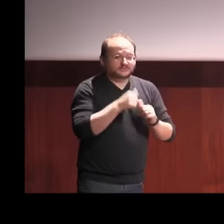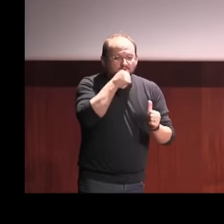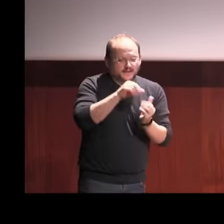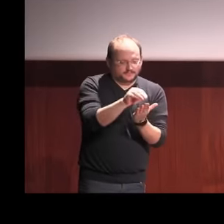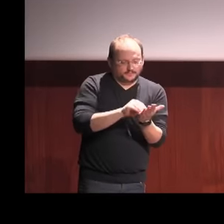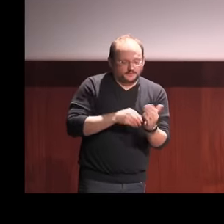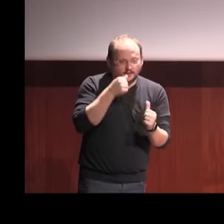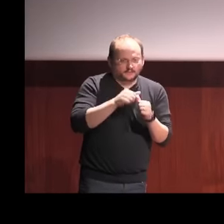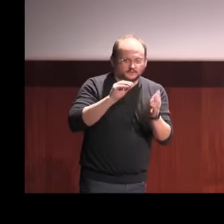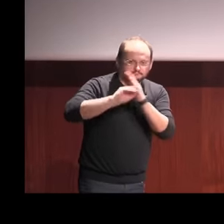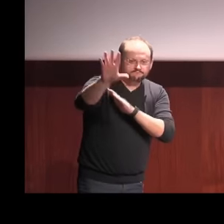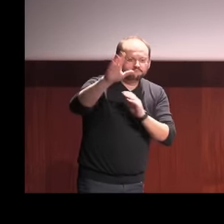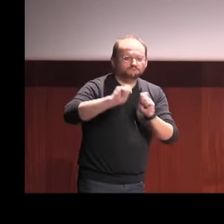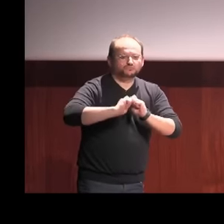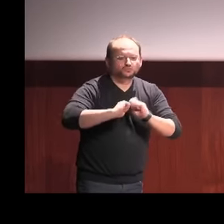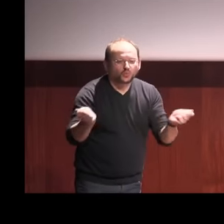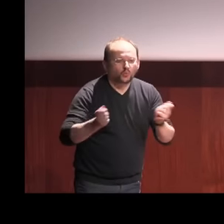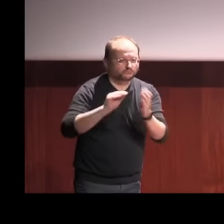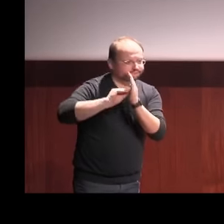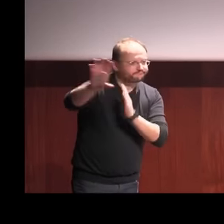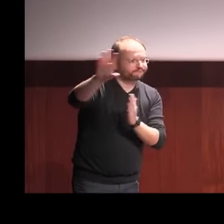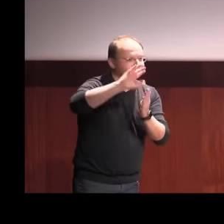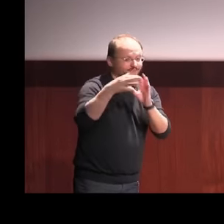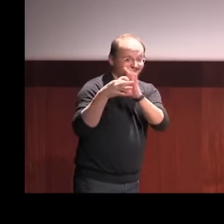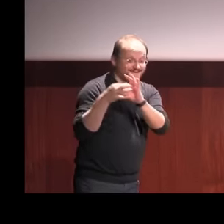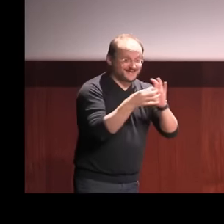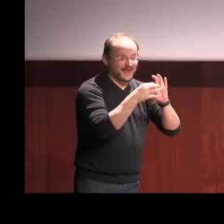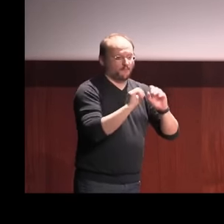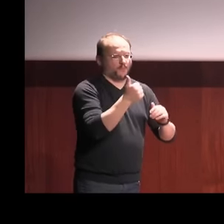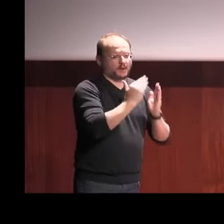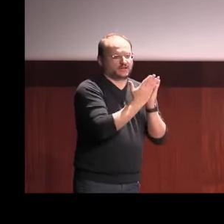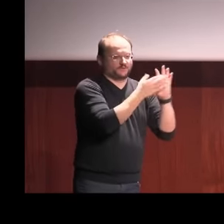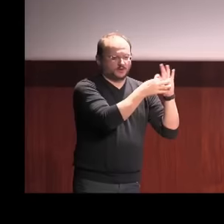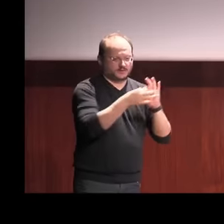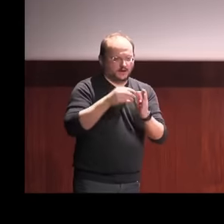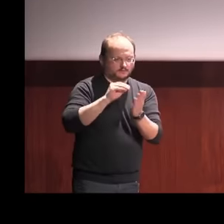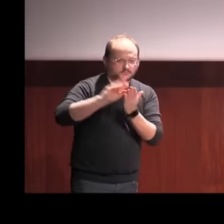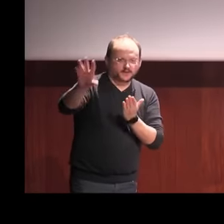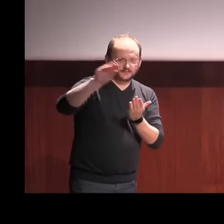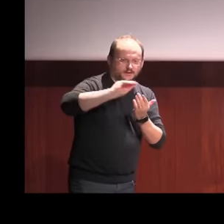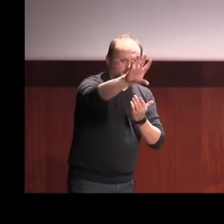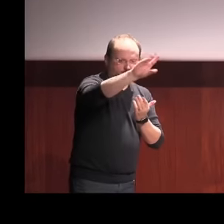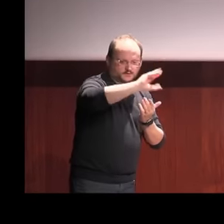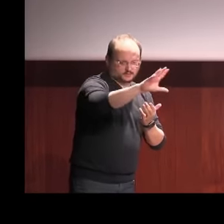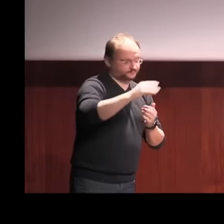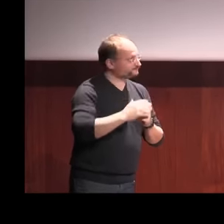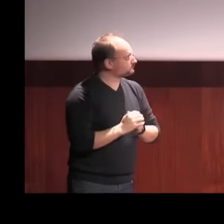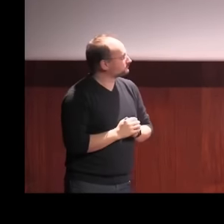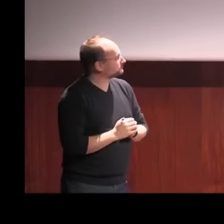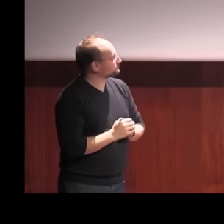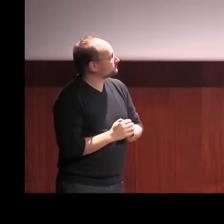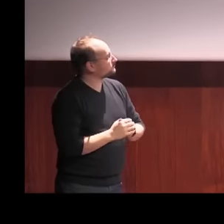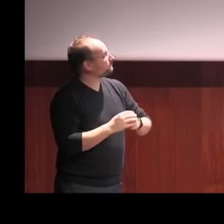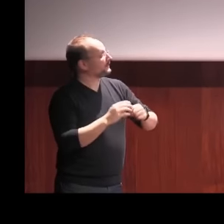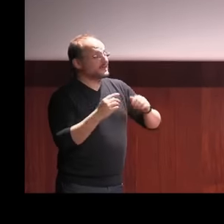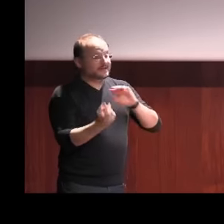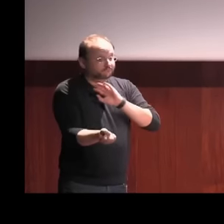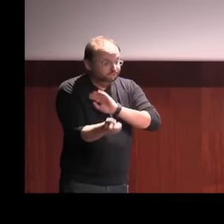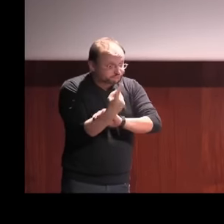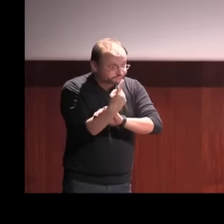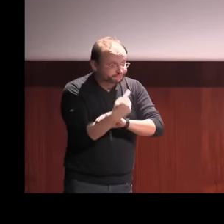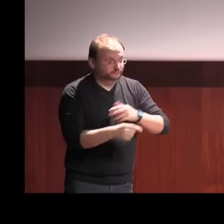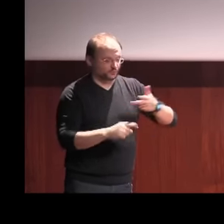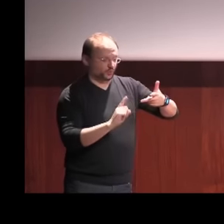là. Il y a eu des lettres aussi qu'il a envoyées à des journaux, toujours en lien avec ses publications.